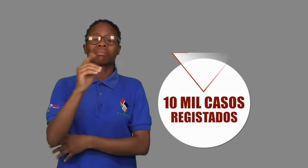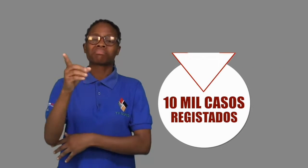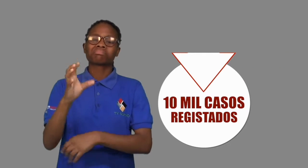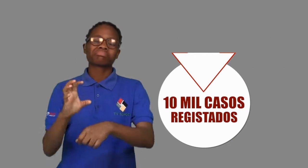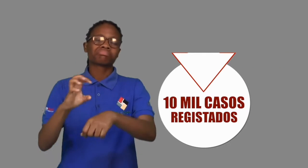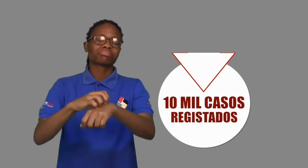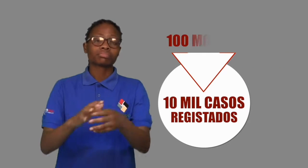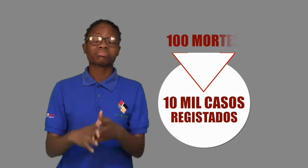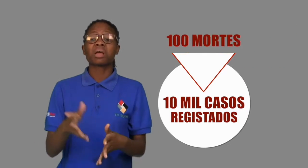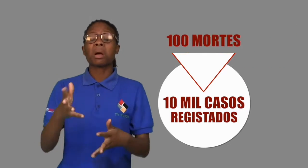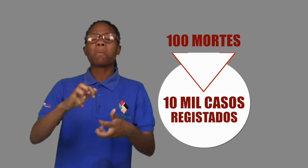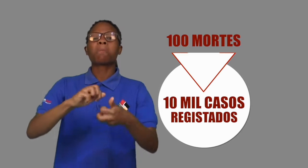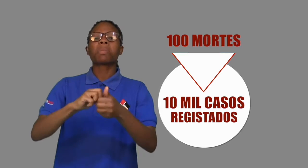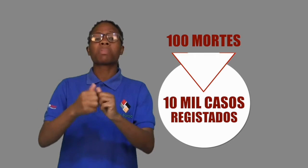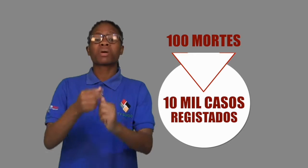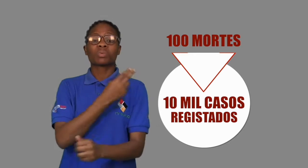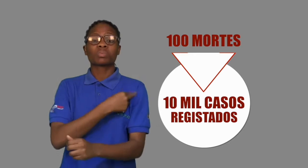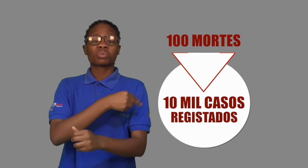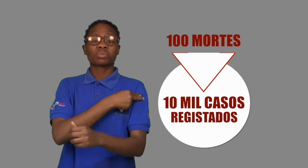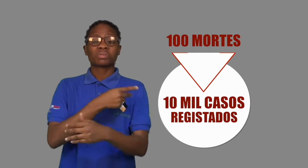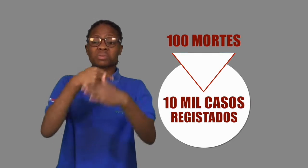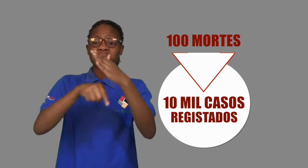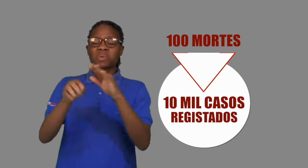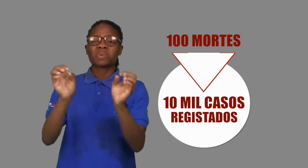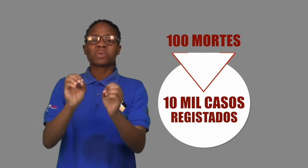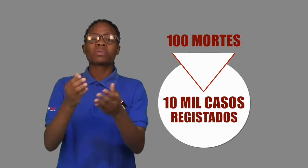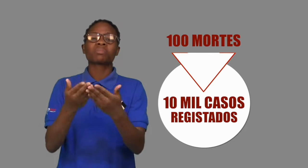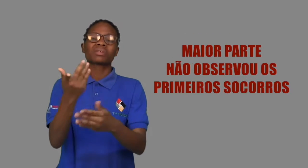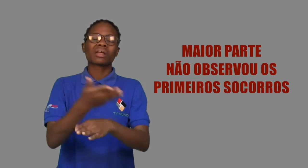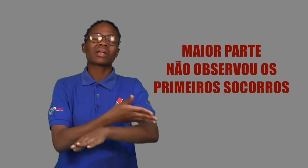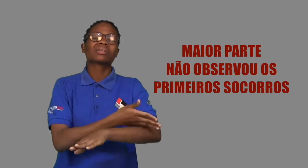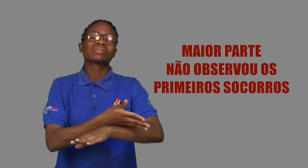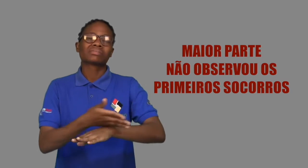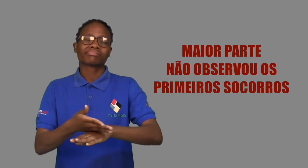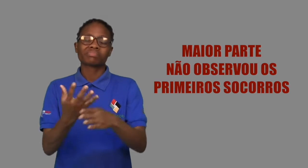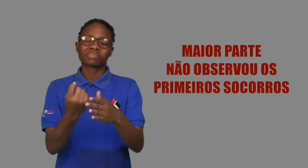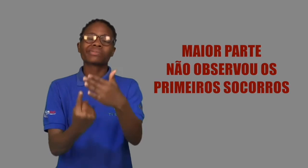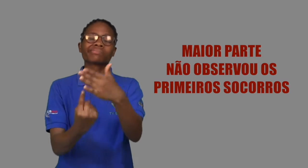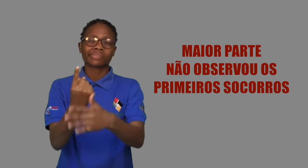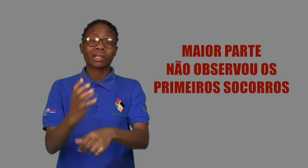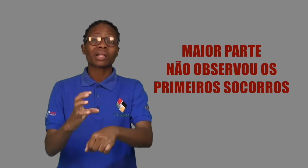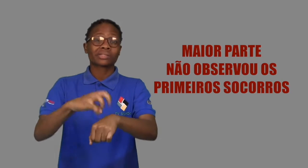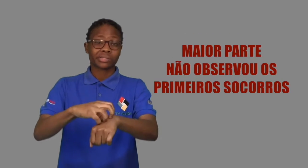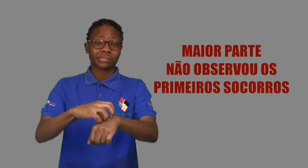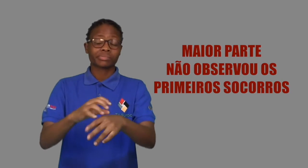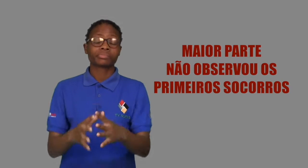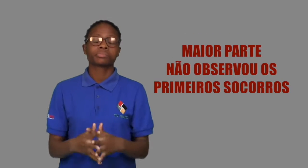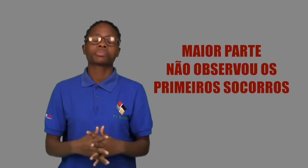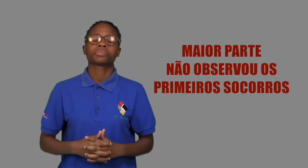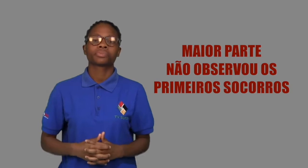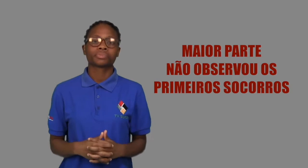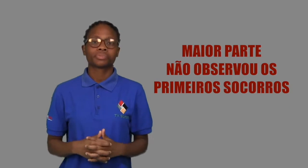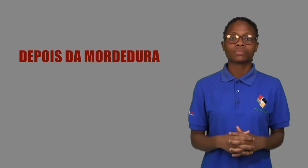número, pelo menos uma pessoa em cada grupo de 100 morreu. O motivo foi a procura tardia de cuidados